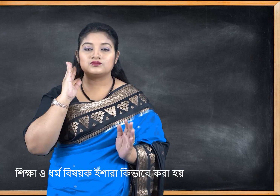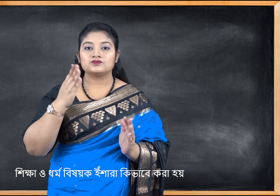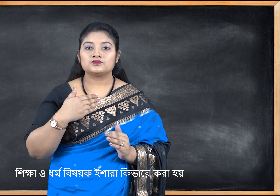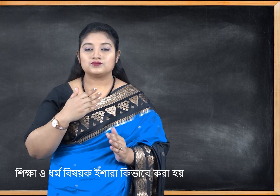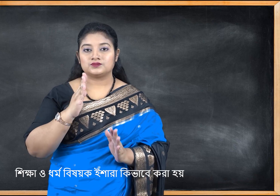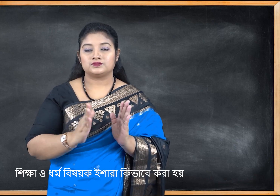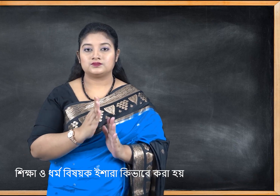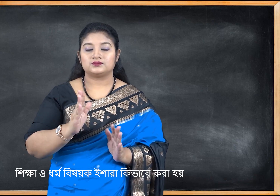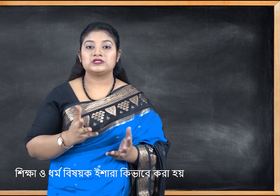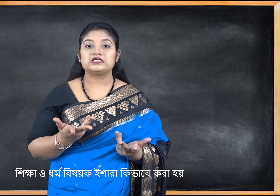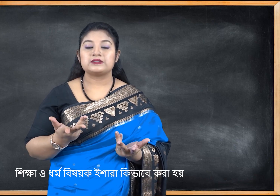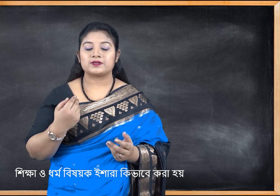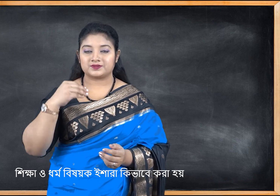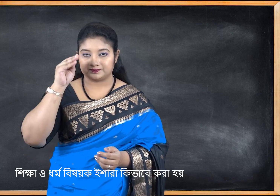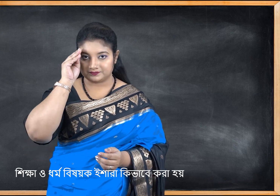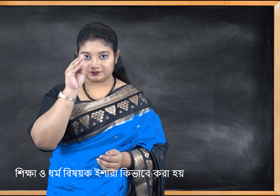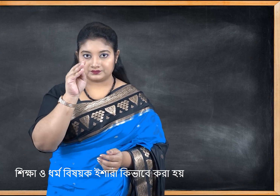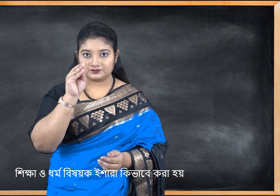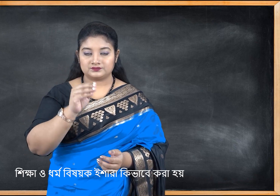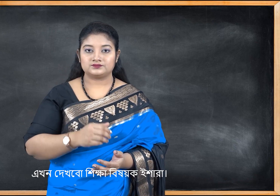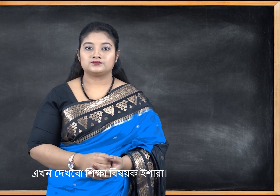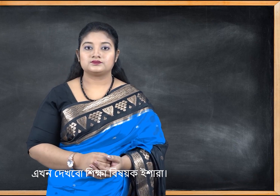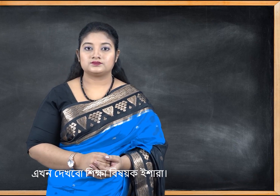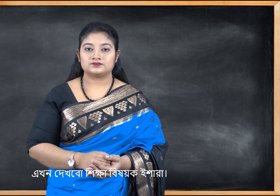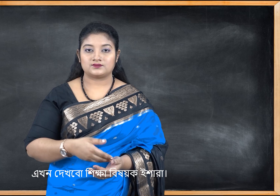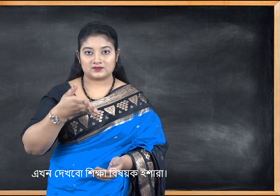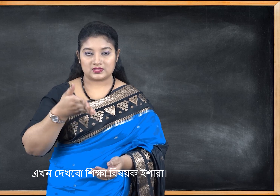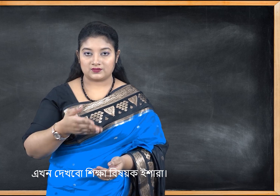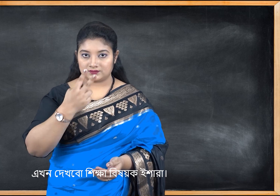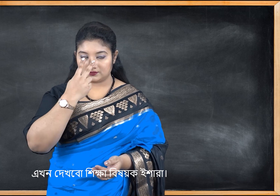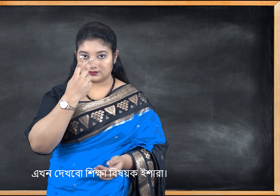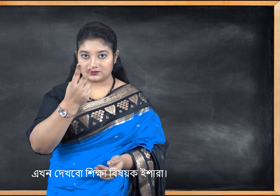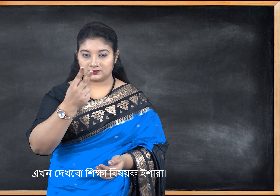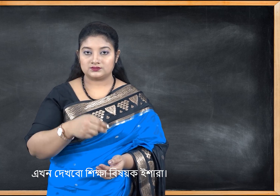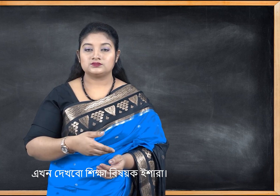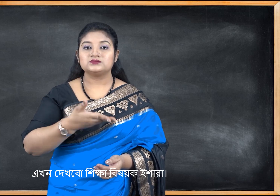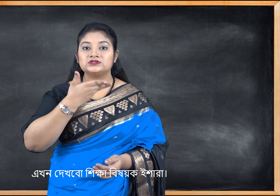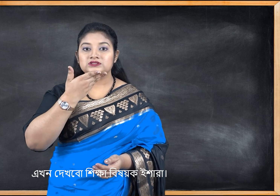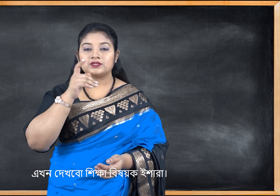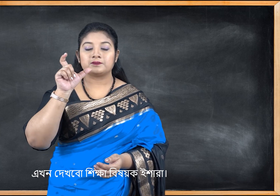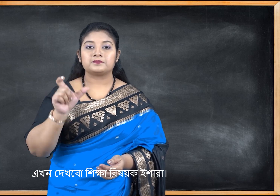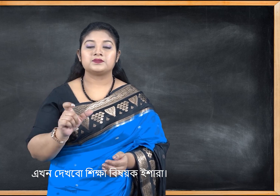ইশারা কিভাবে করা হয়। এখন দেখব শিক্ষা বিষয়ক ইশারা।